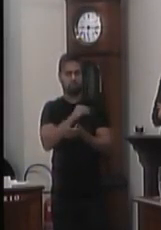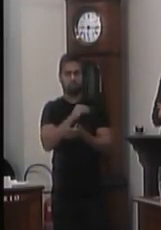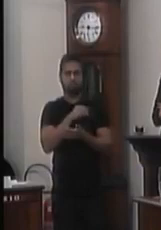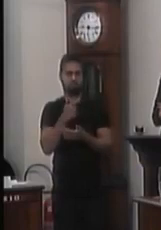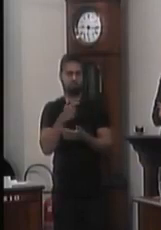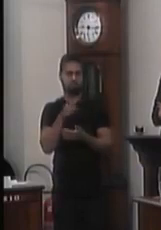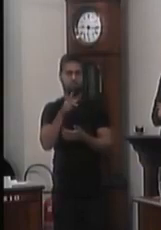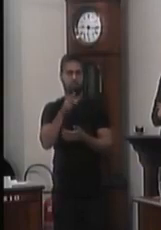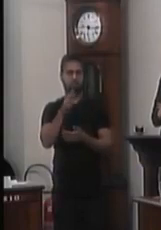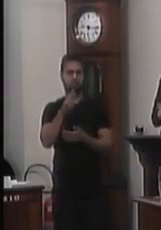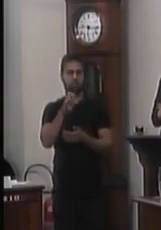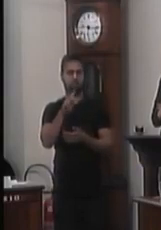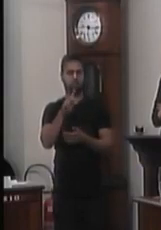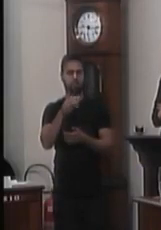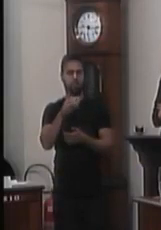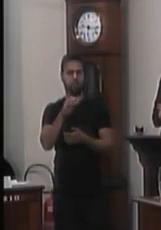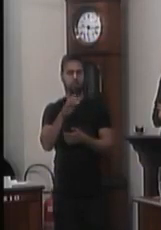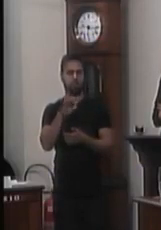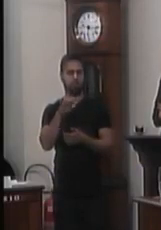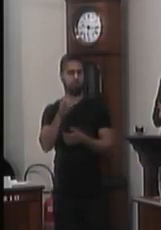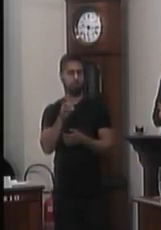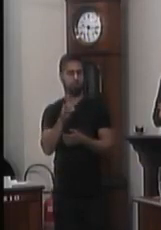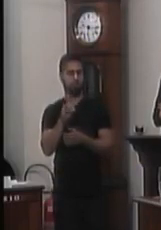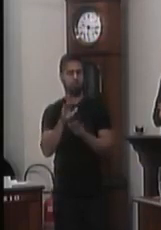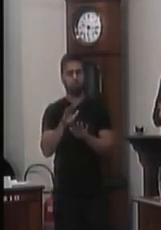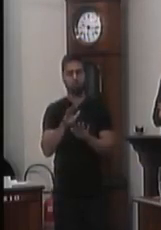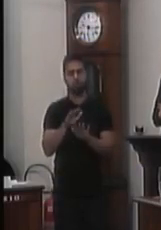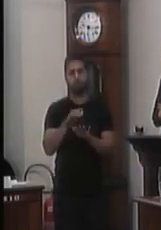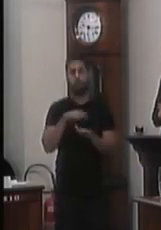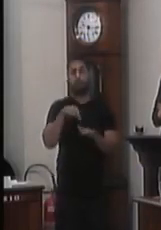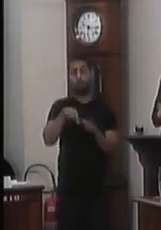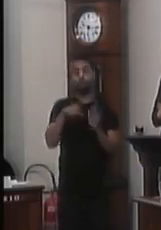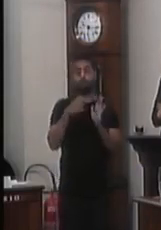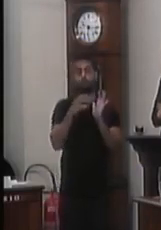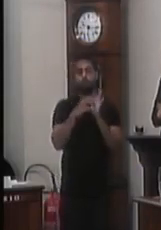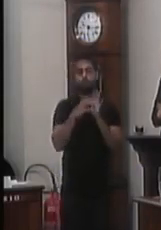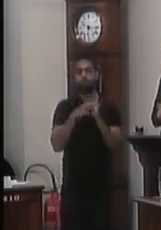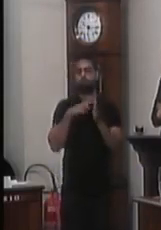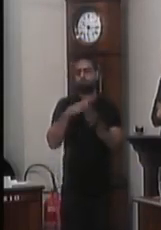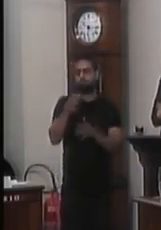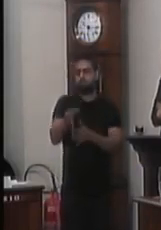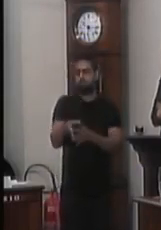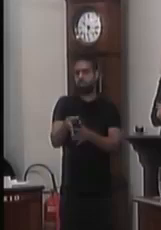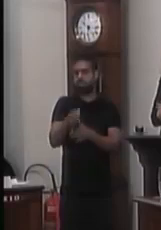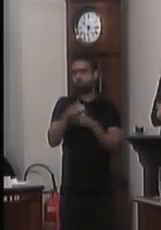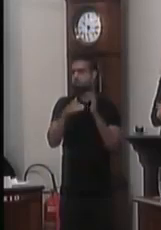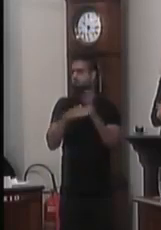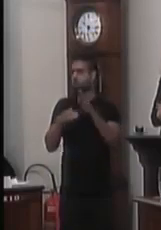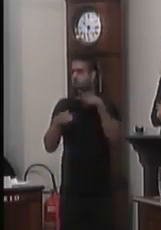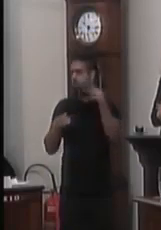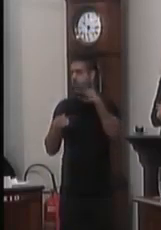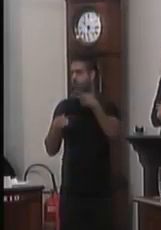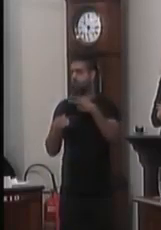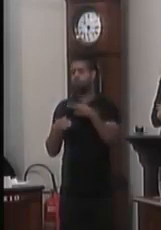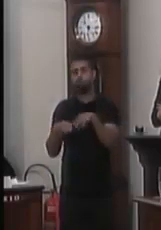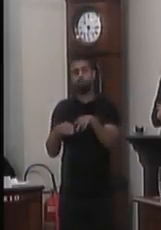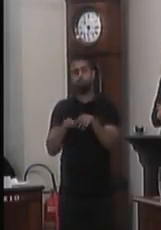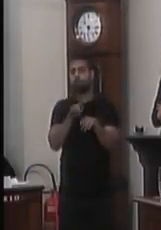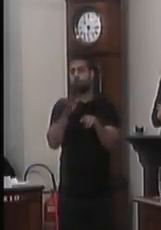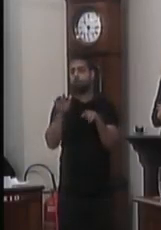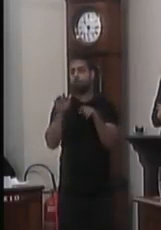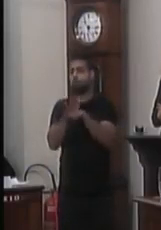Sim. Porém, a gente que aqui na Câmara, eu tenho certeza que isso aí, todos os vereadores aqui são